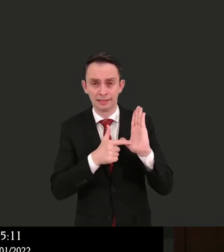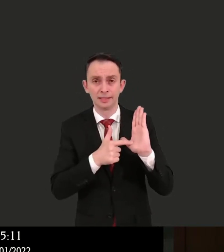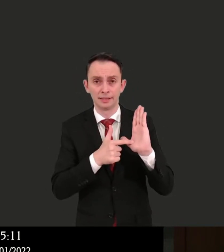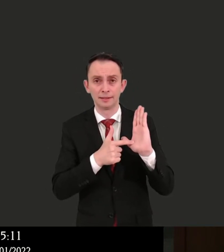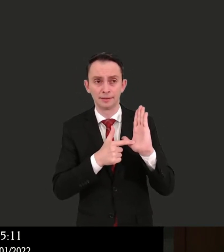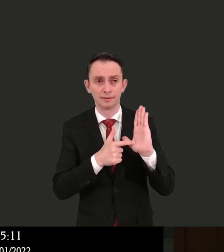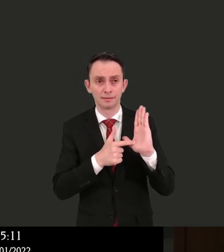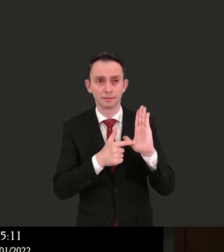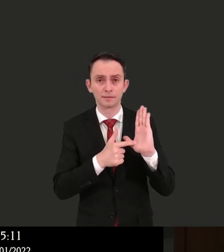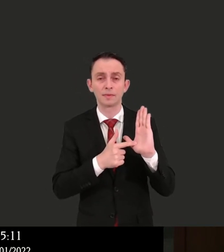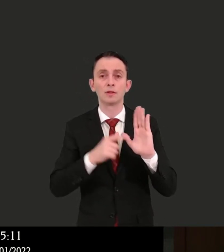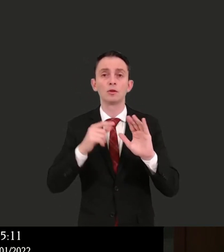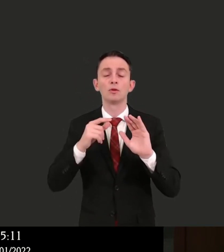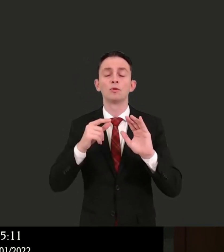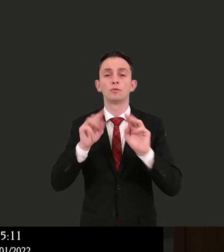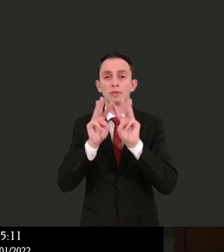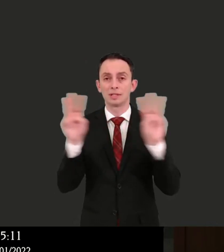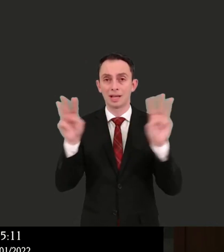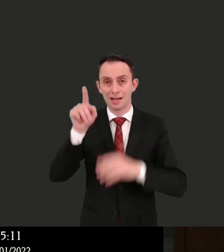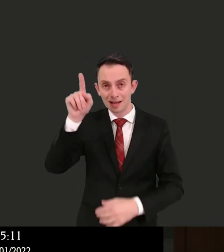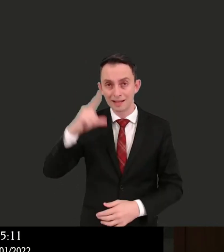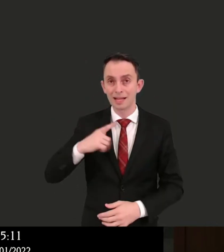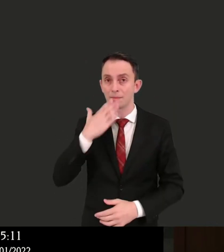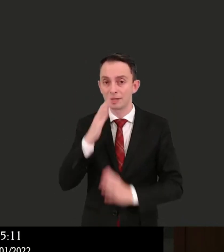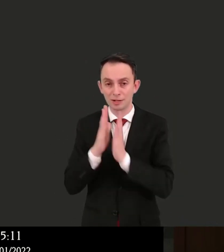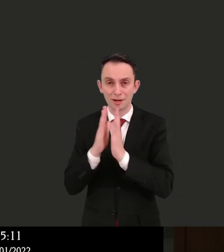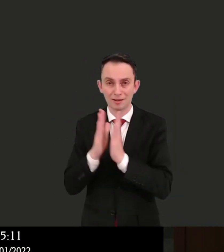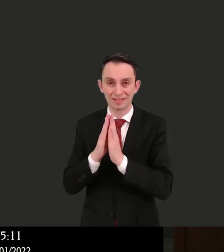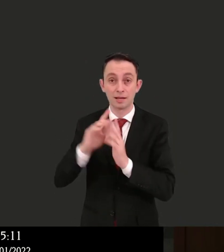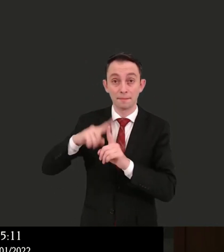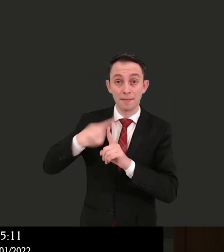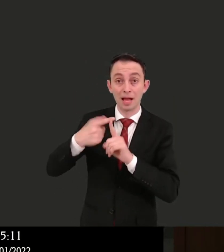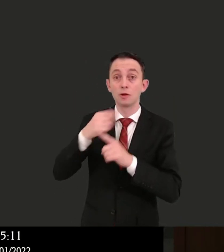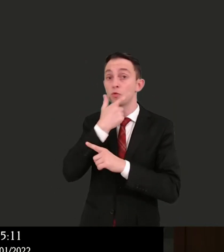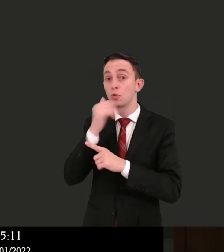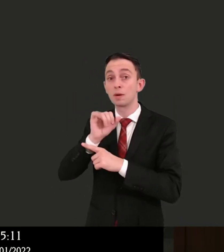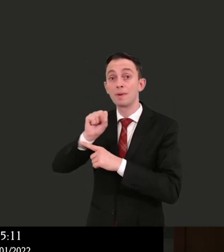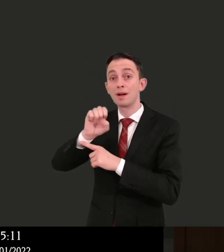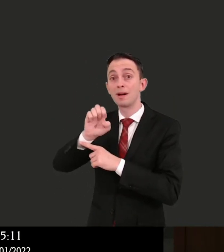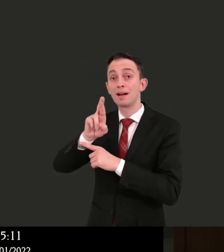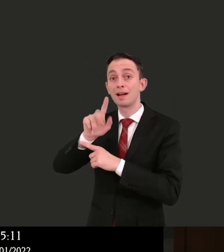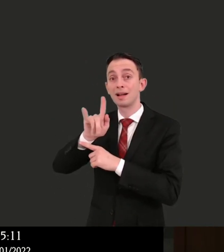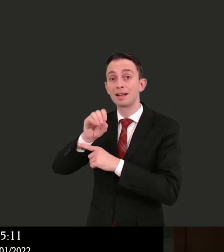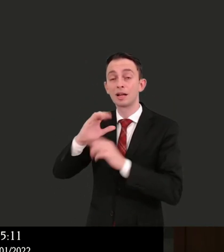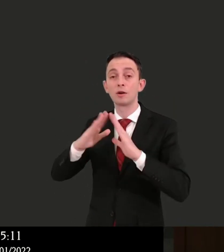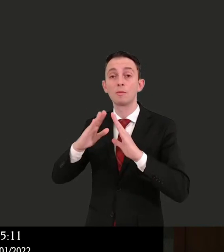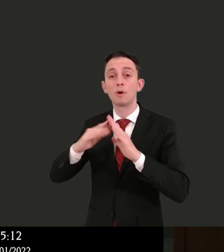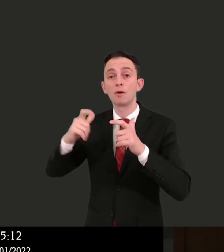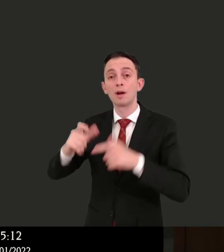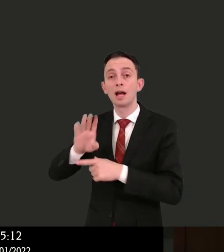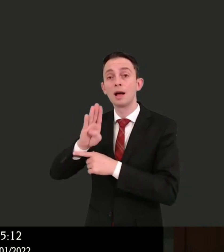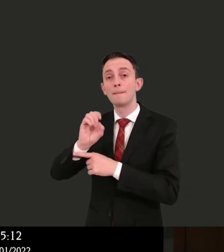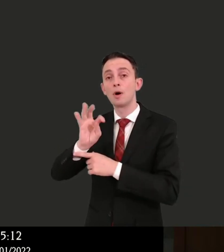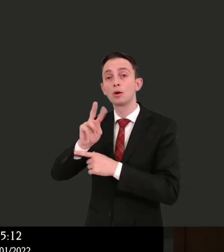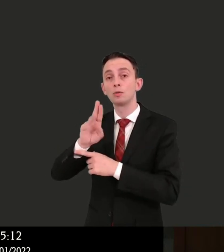Pelo canal online tem o pedido do irmão Sérgio de Botucatu, está depressivo e a família pede nossas